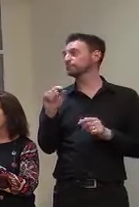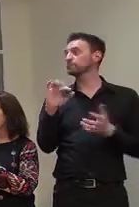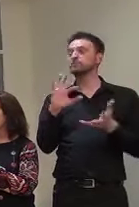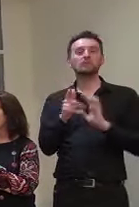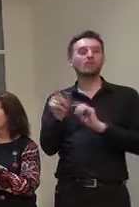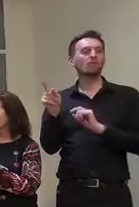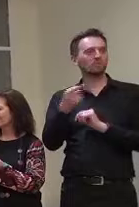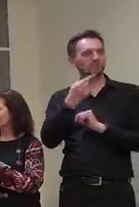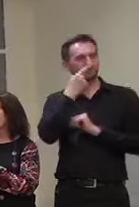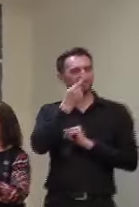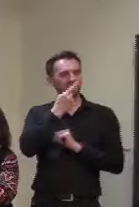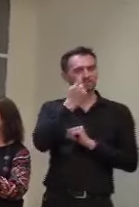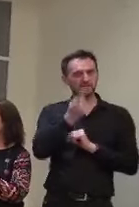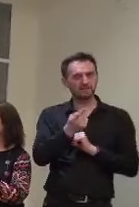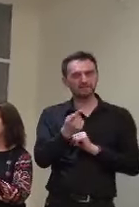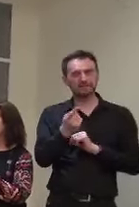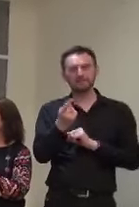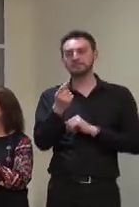interesa